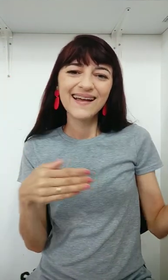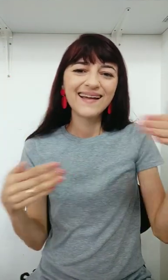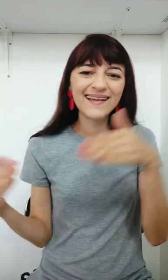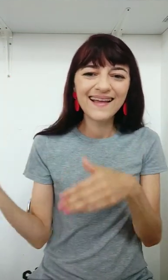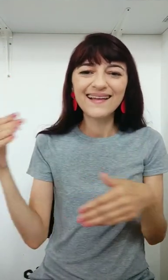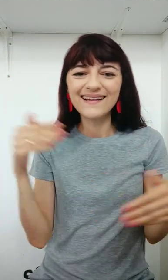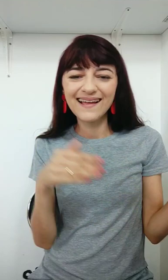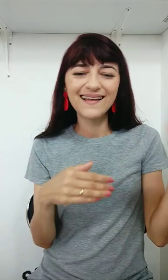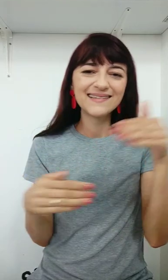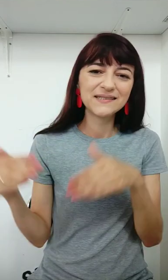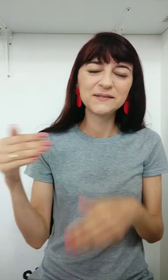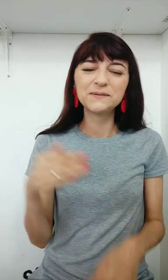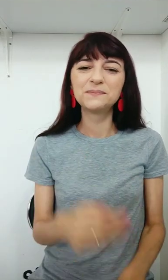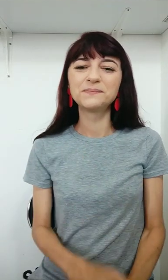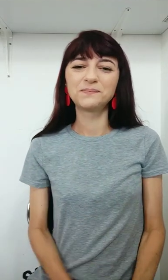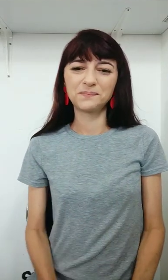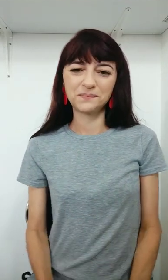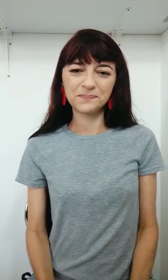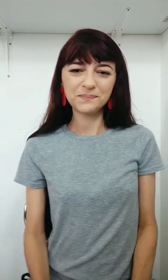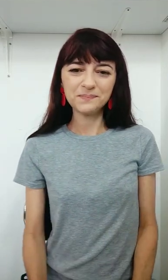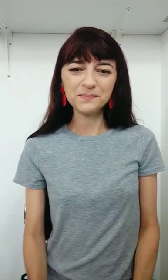Olá, pessoal que está chegando. Boa tarde.